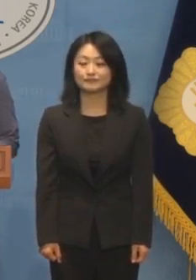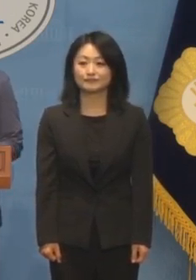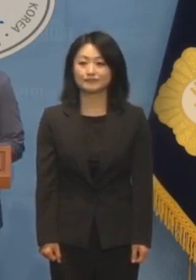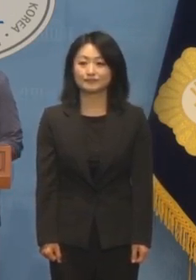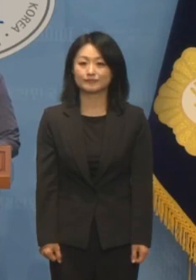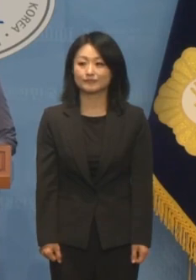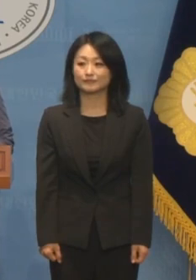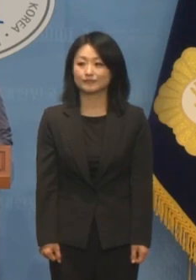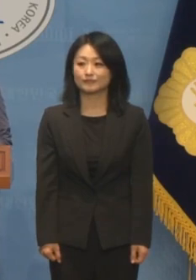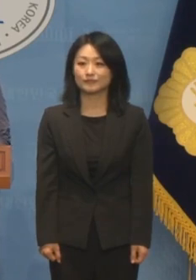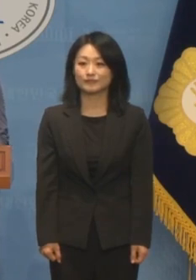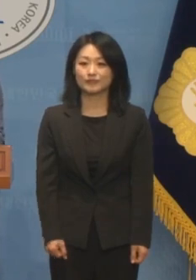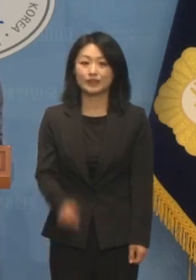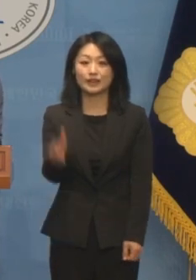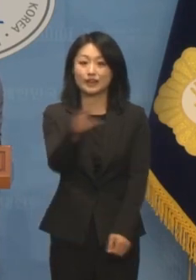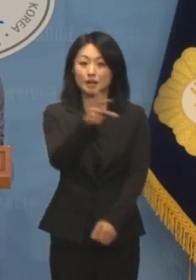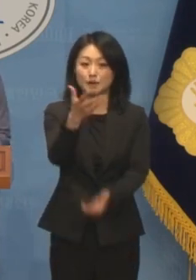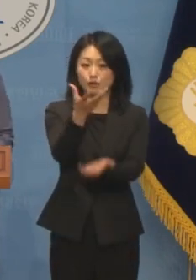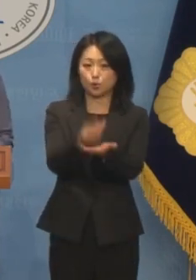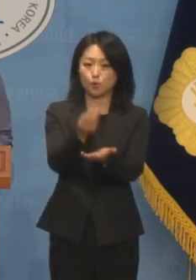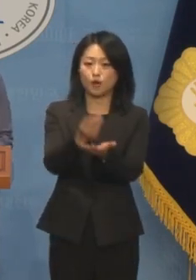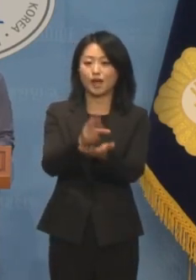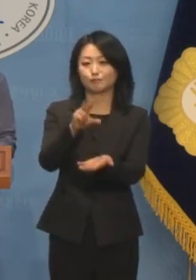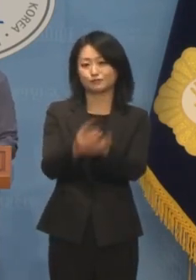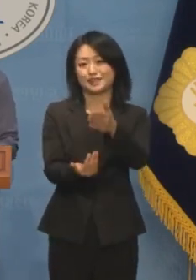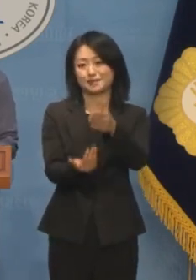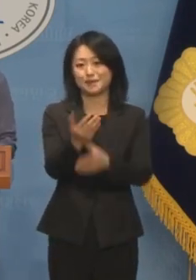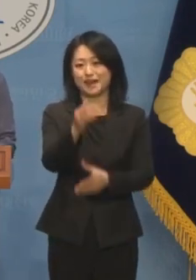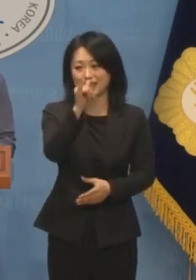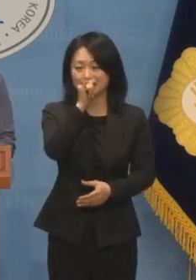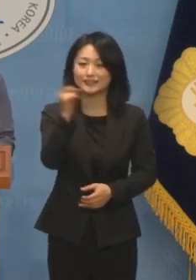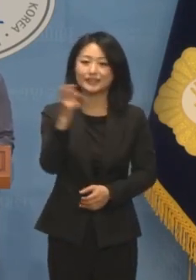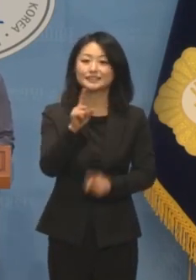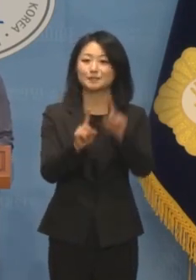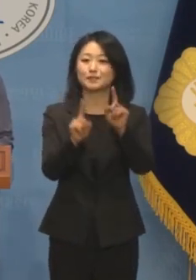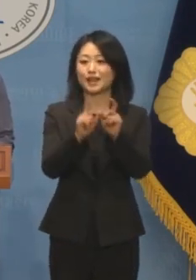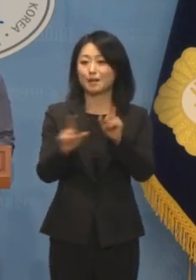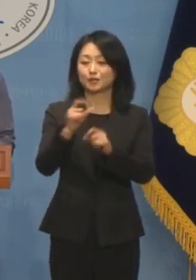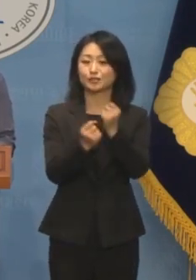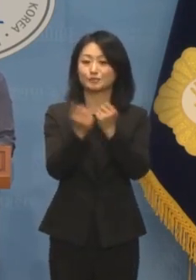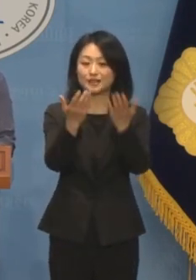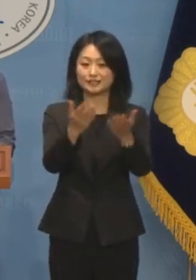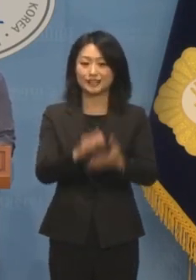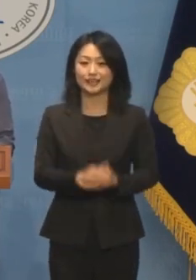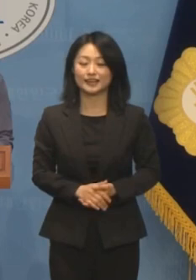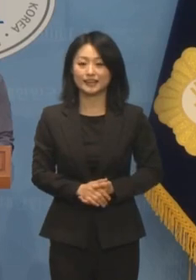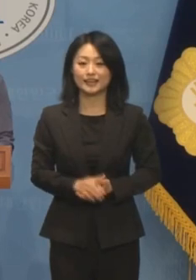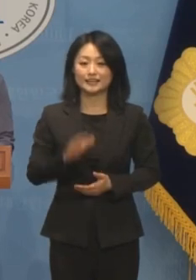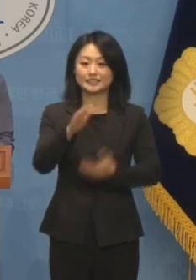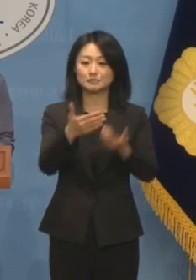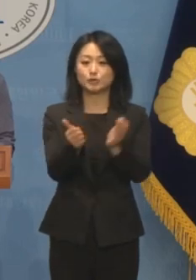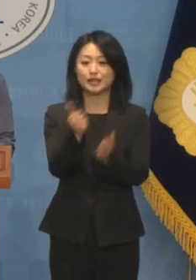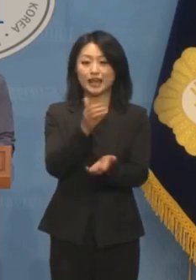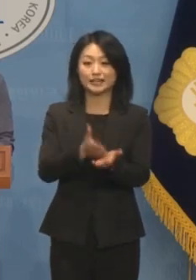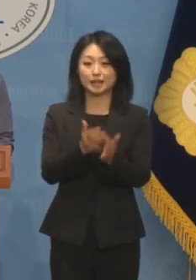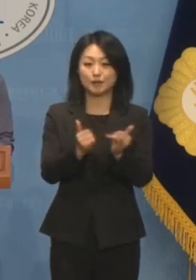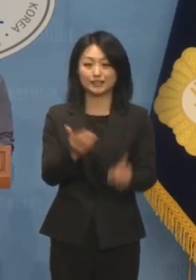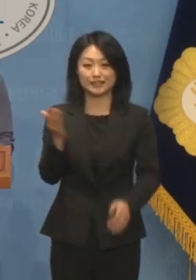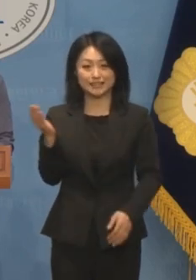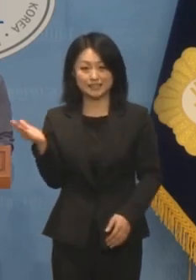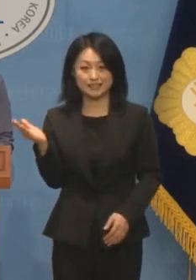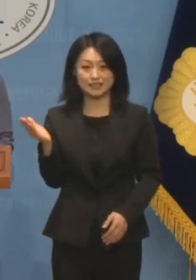예, 녹화에 문제가 좀 있다 그래서 다시 말씀드리겠습니다. 진보당 대변인 홍성규입니다. 오늘